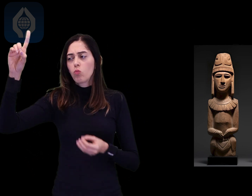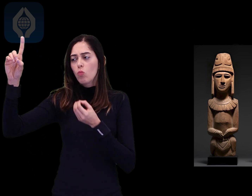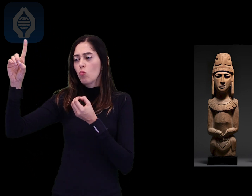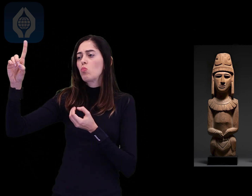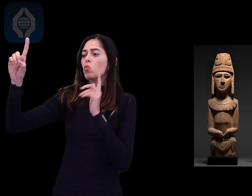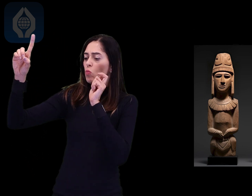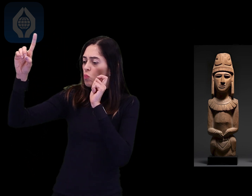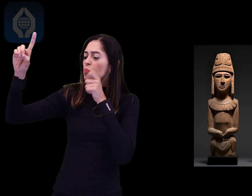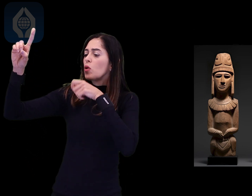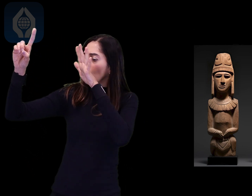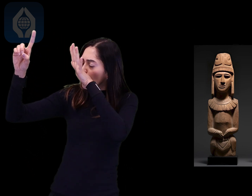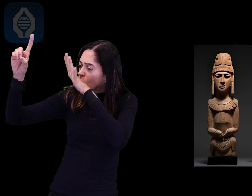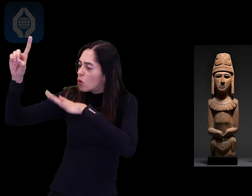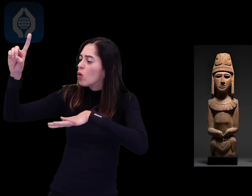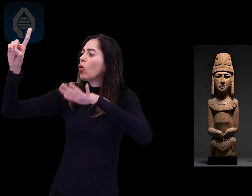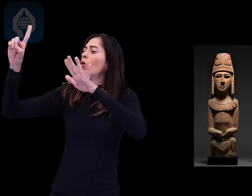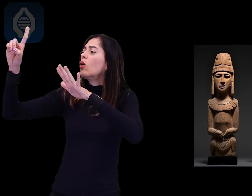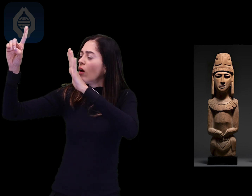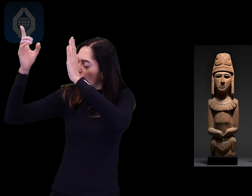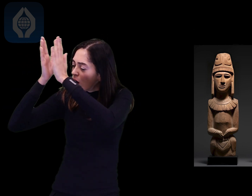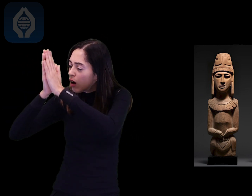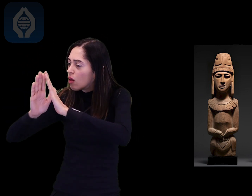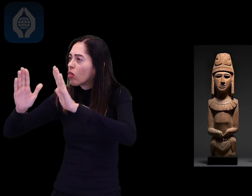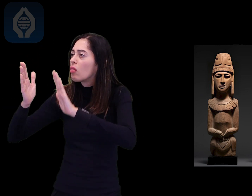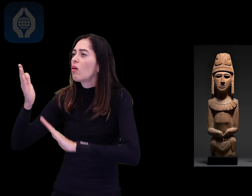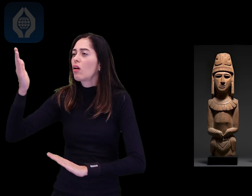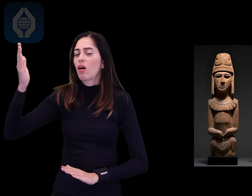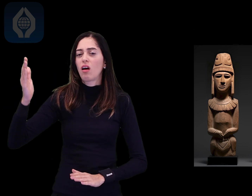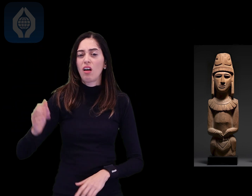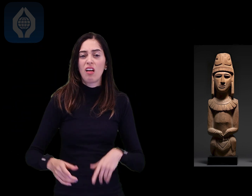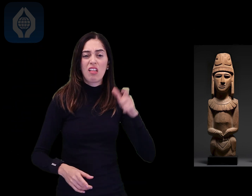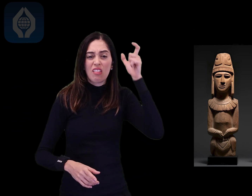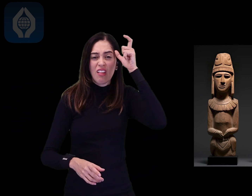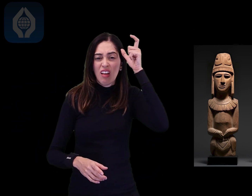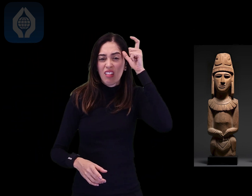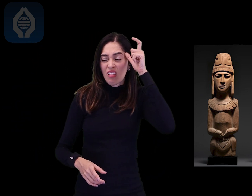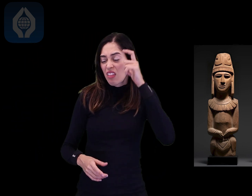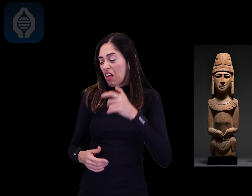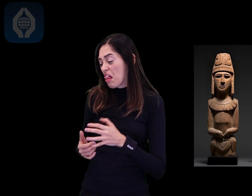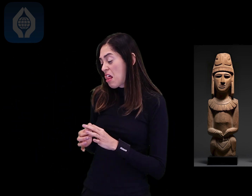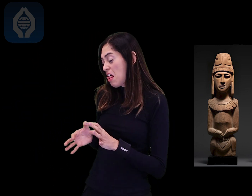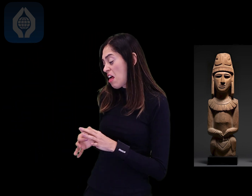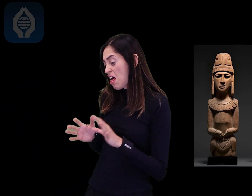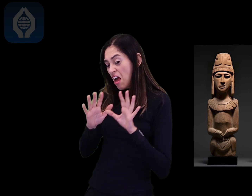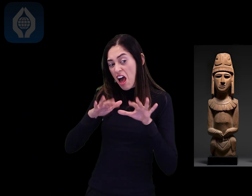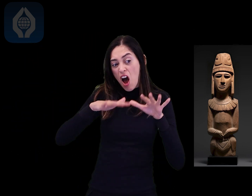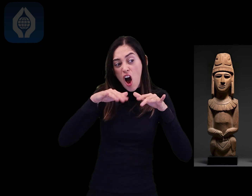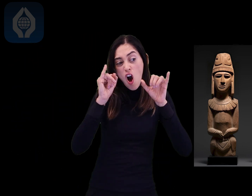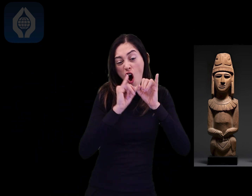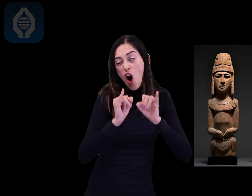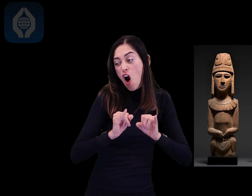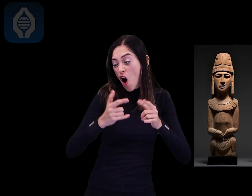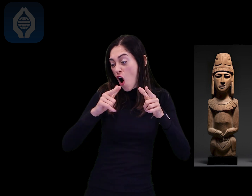com o que adoramos, contanto que não adoremos ao único Deus vivo e verdadeiro. Deus é